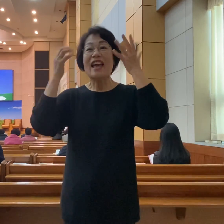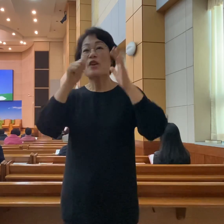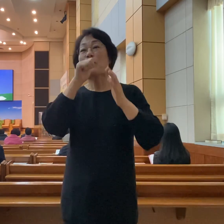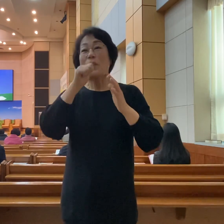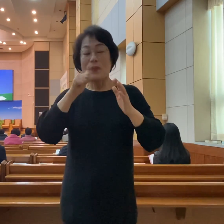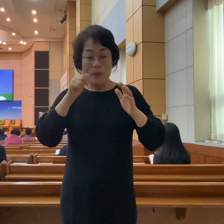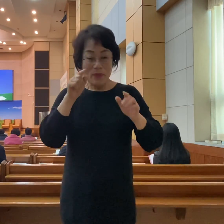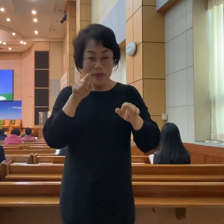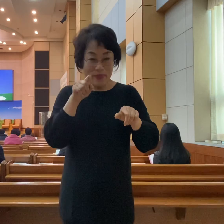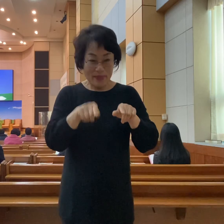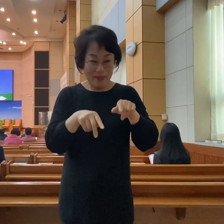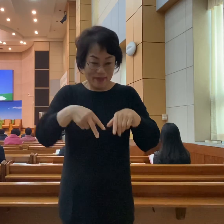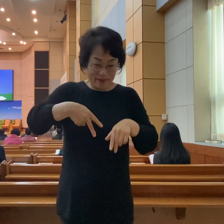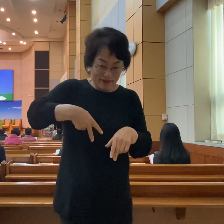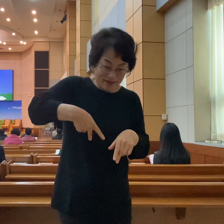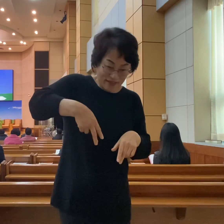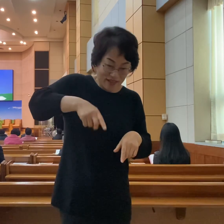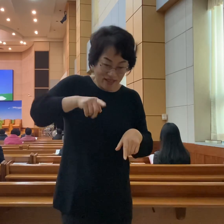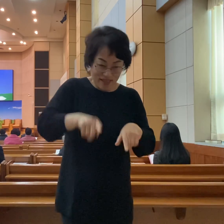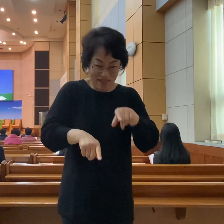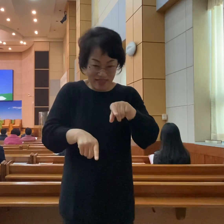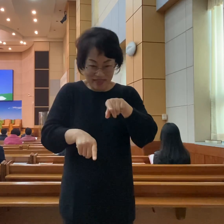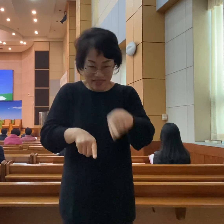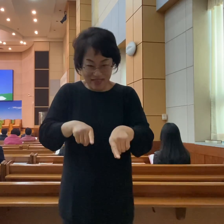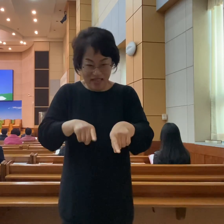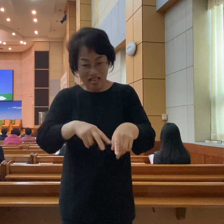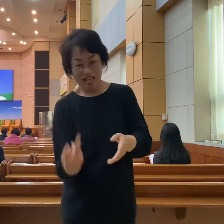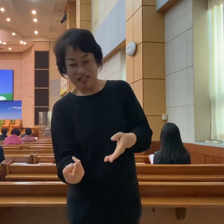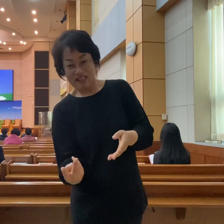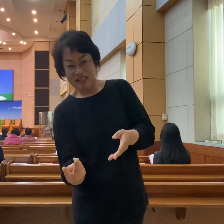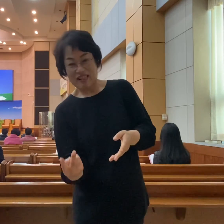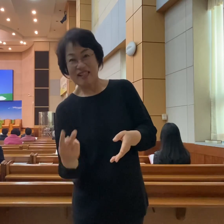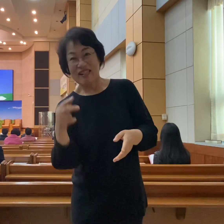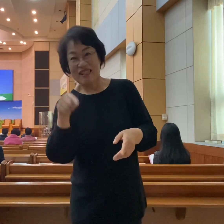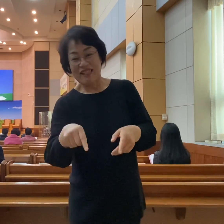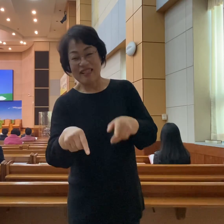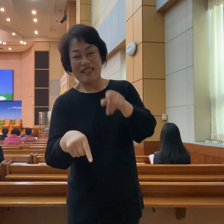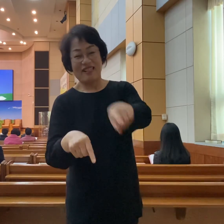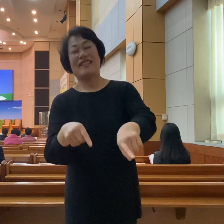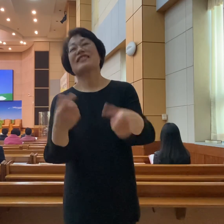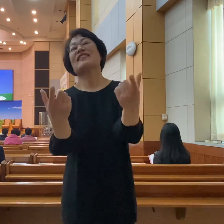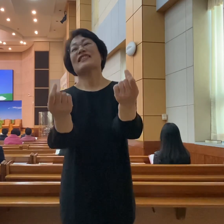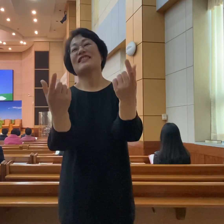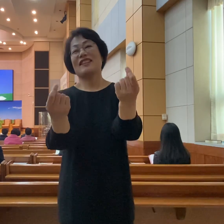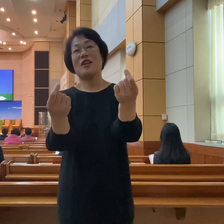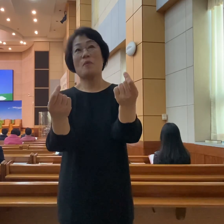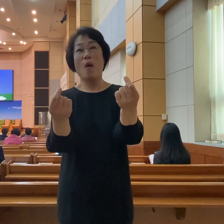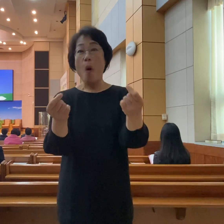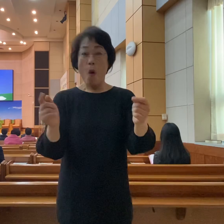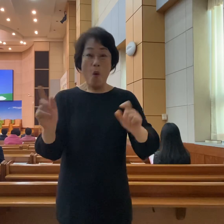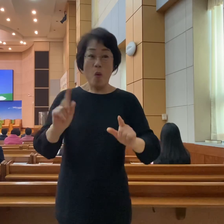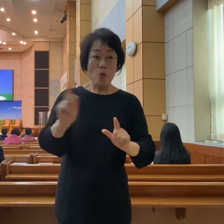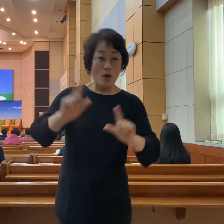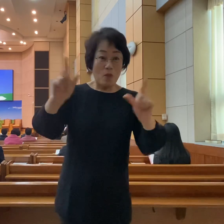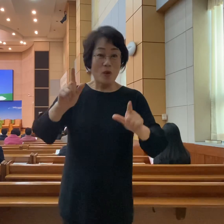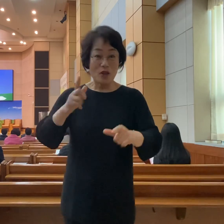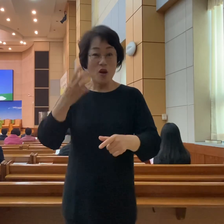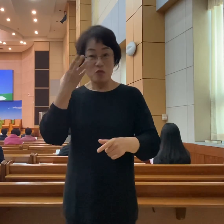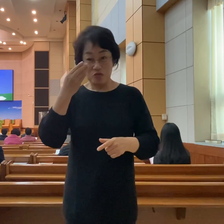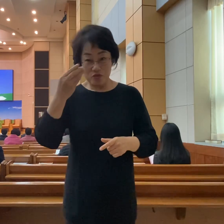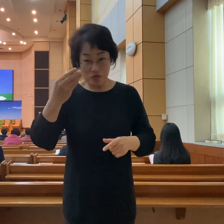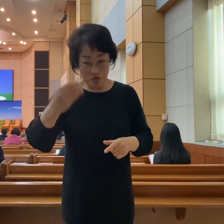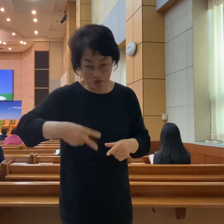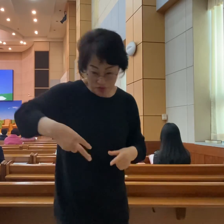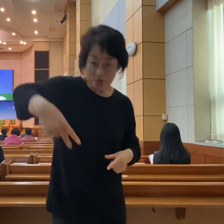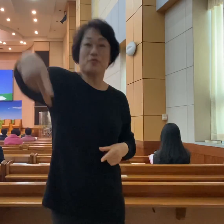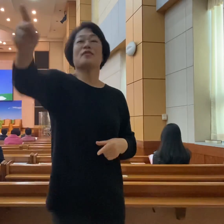때 보면 참 힘들게 걷다가 넘어지기도 하고 자빠지기도 하고 하다가 어느 날 보니까 잘 걸어다니는